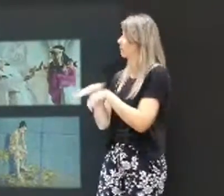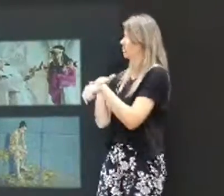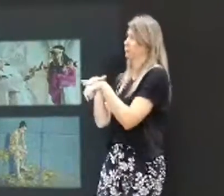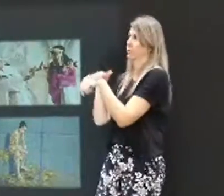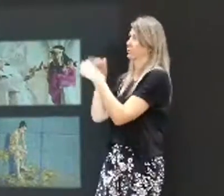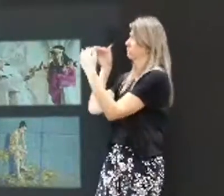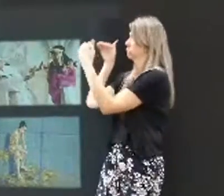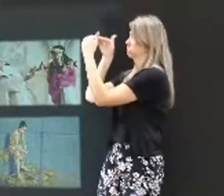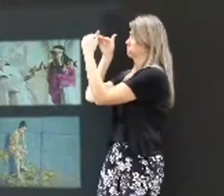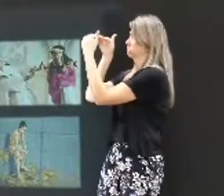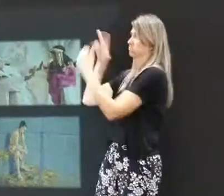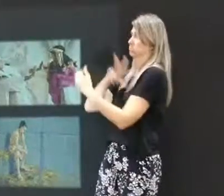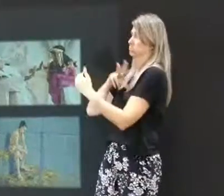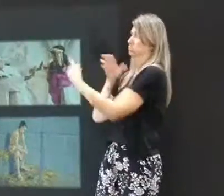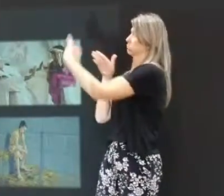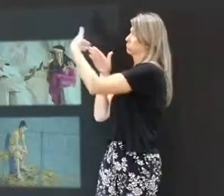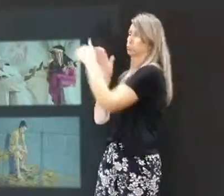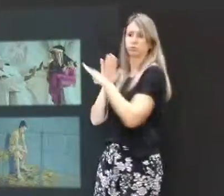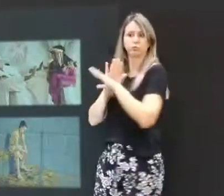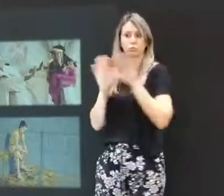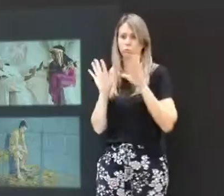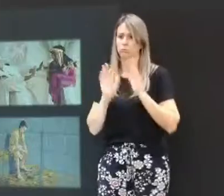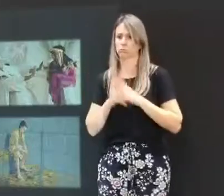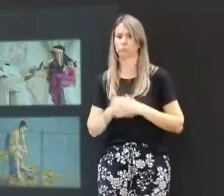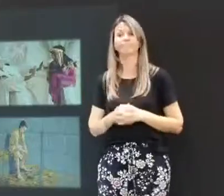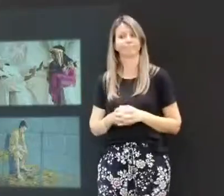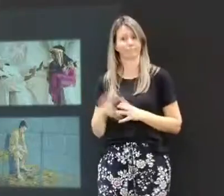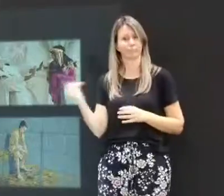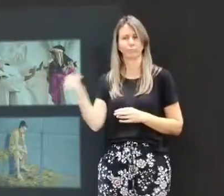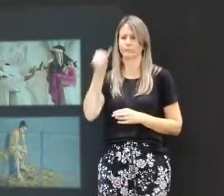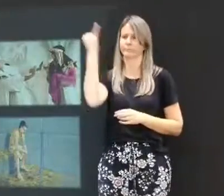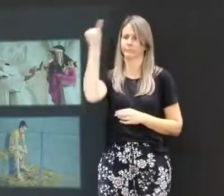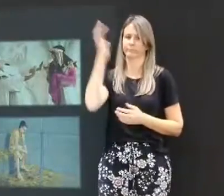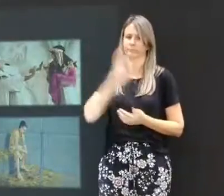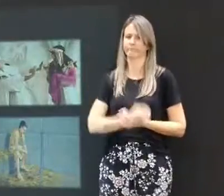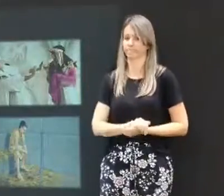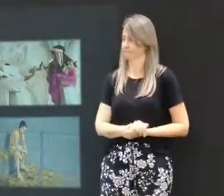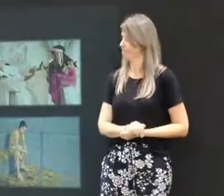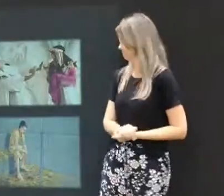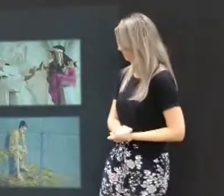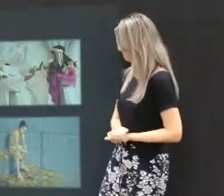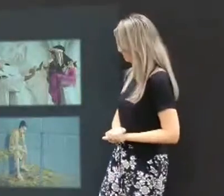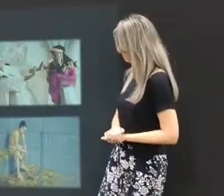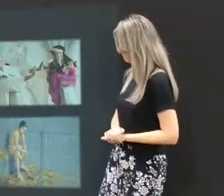José, ele tinha esse relacionamento, esse contato com o Senhor. Isso é muito importante.